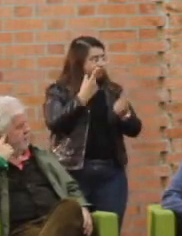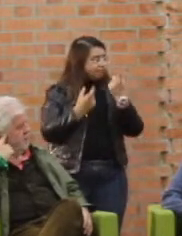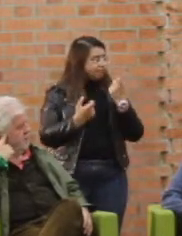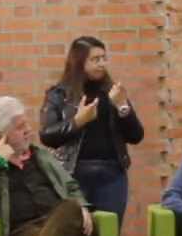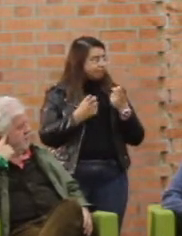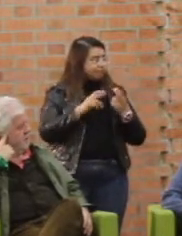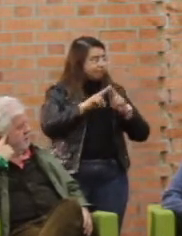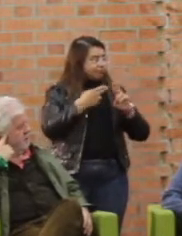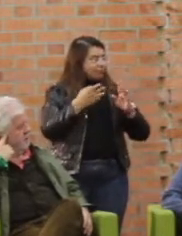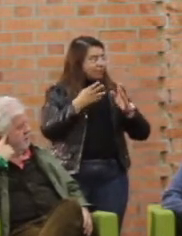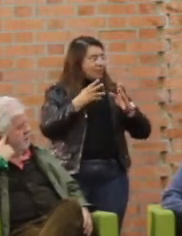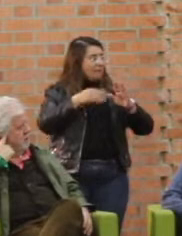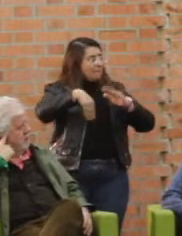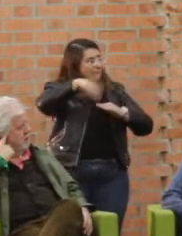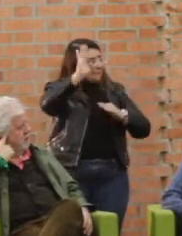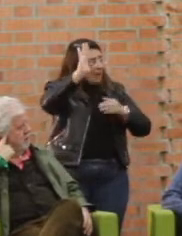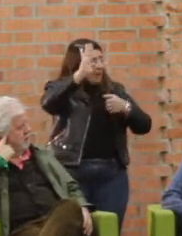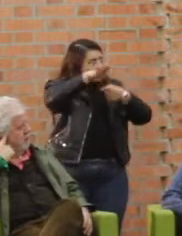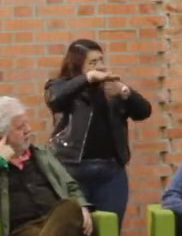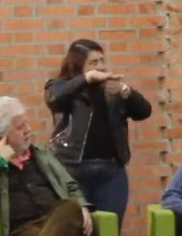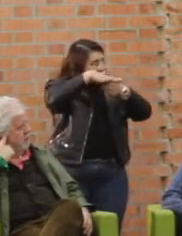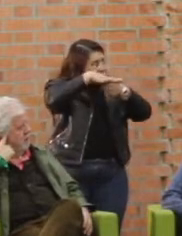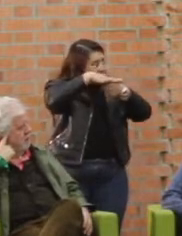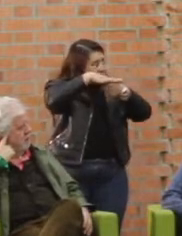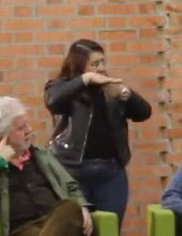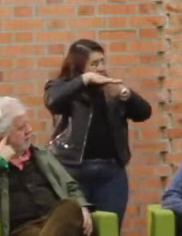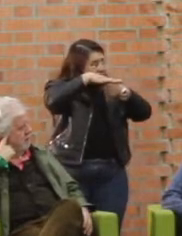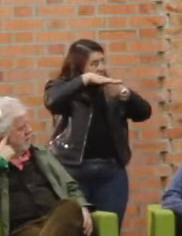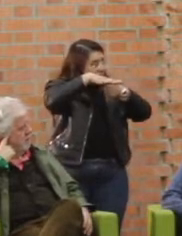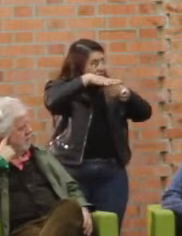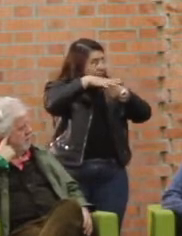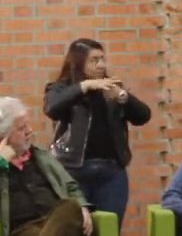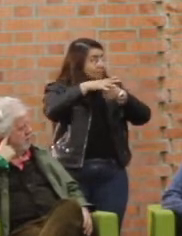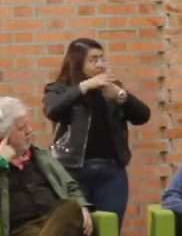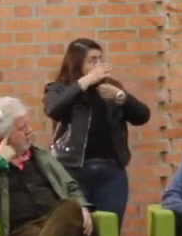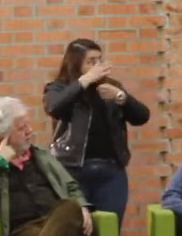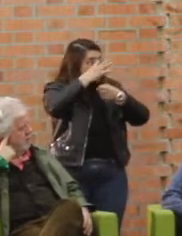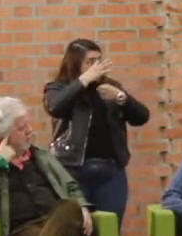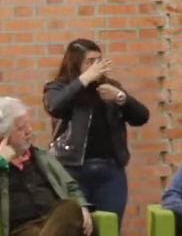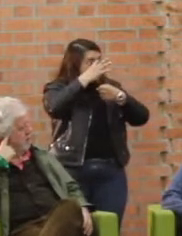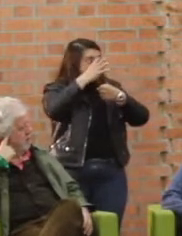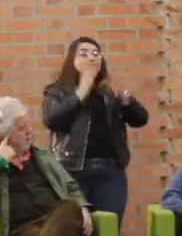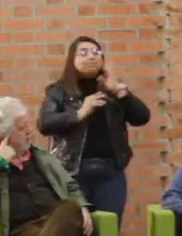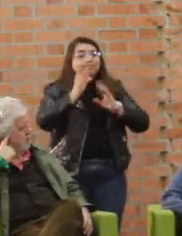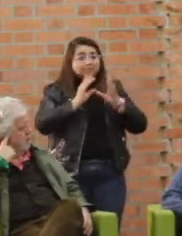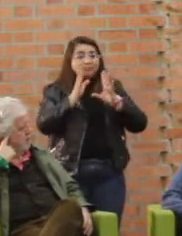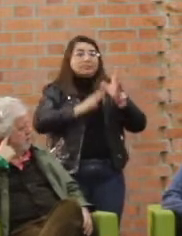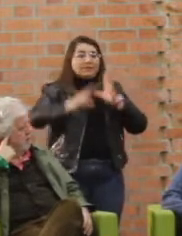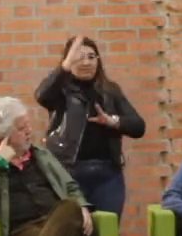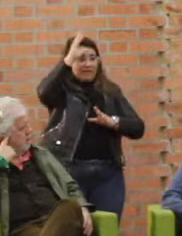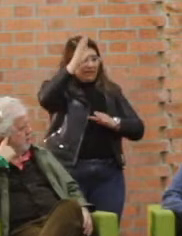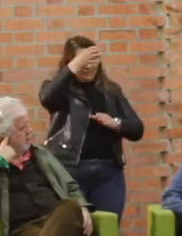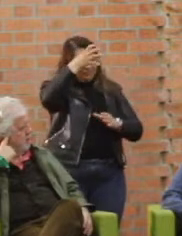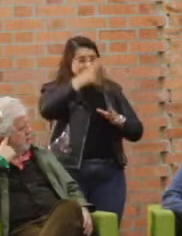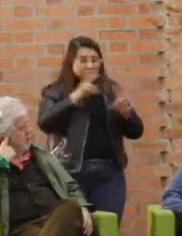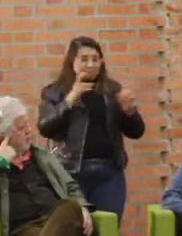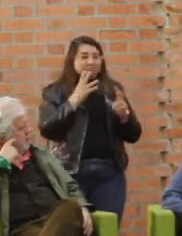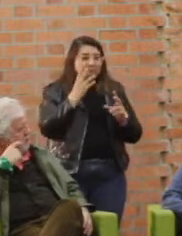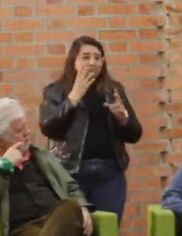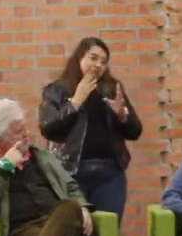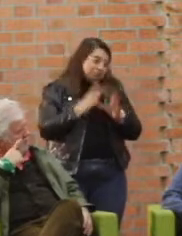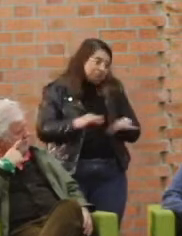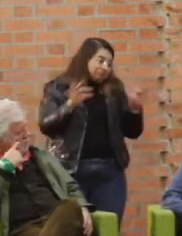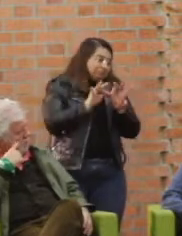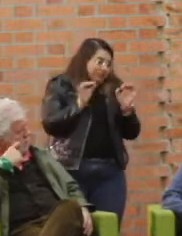hay un asunto sobre esa ese amplio espectro quiero creo que es tan importante y me parece que es tan interesante tener